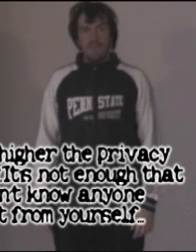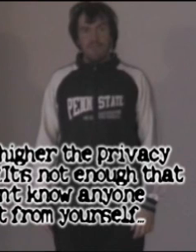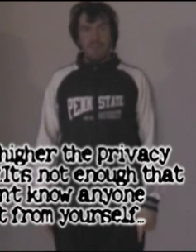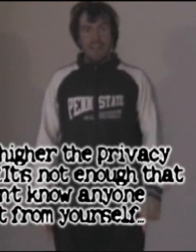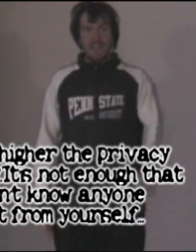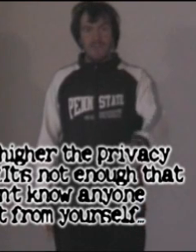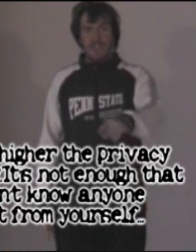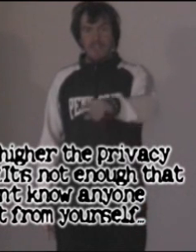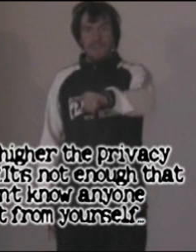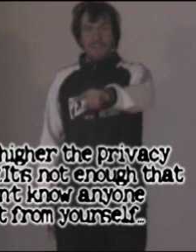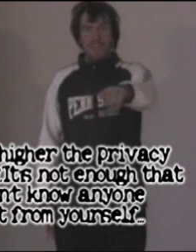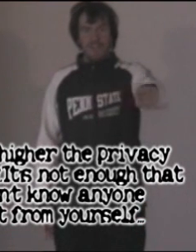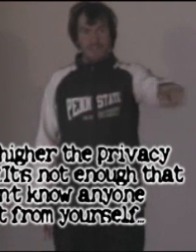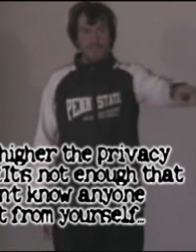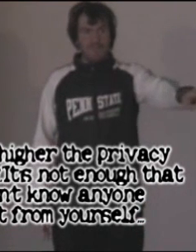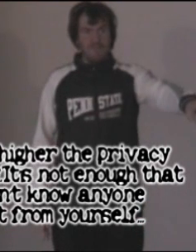Ma per non dirvi chi sono,